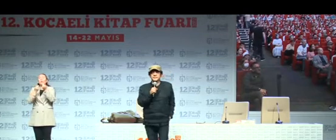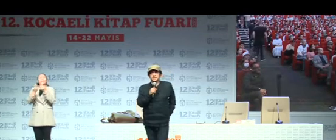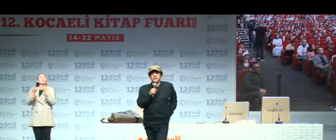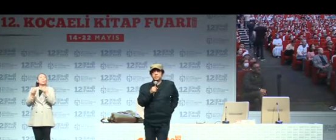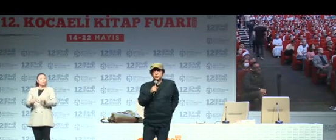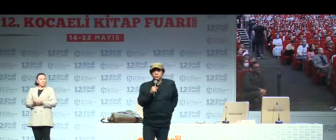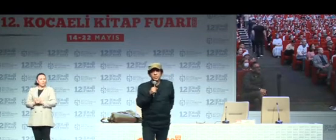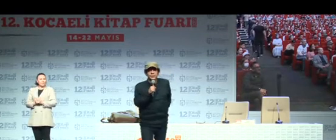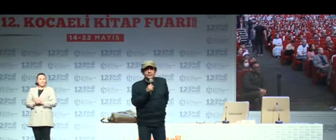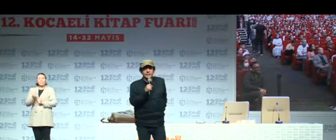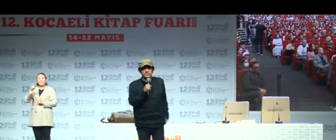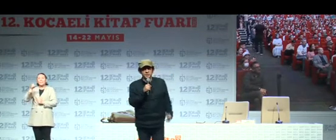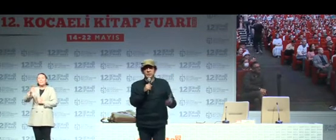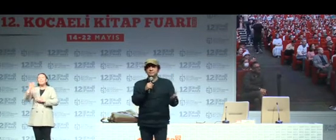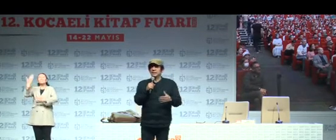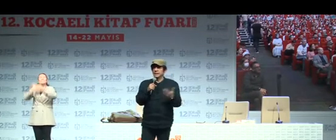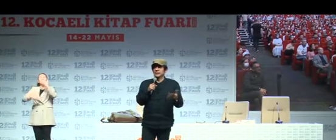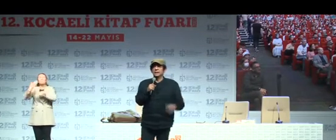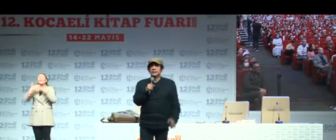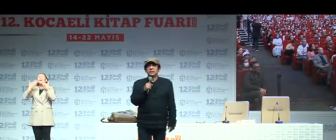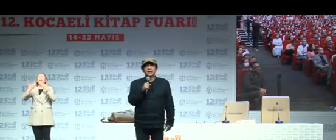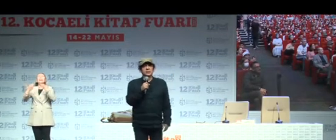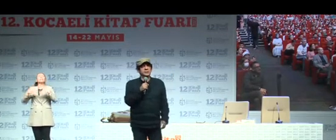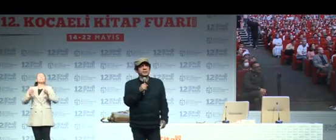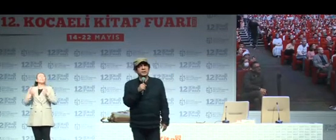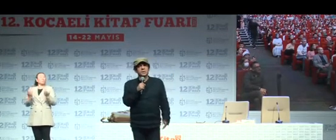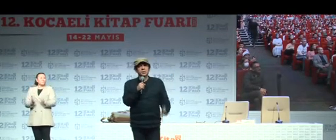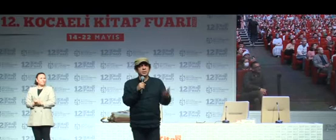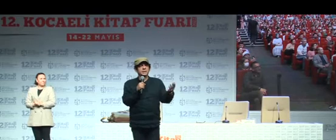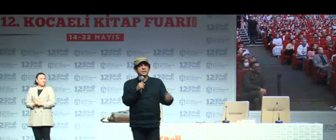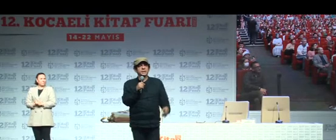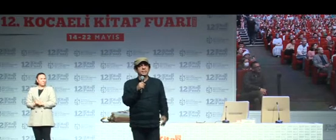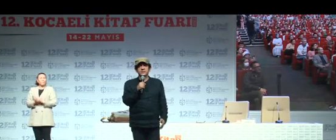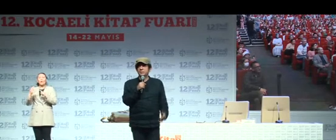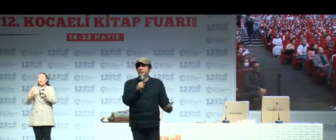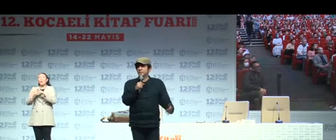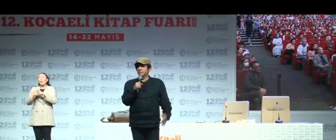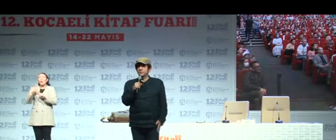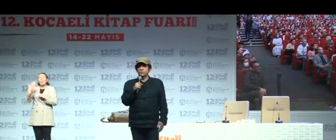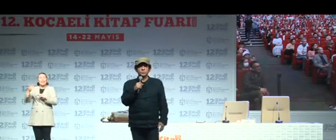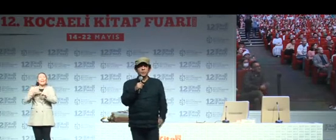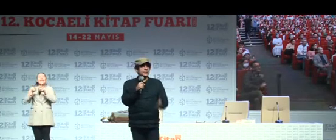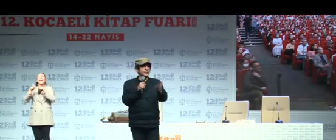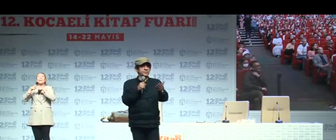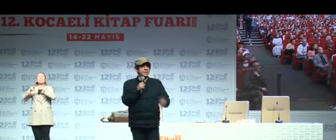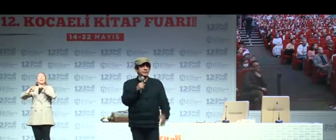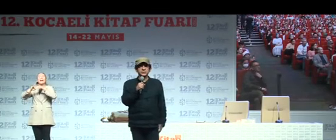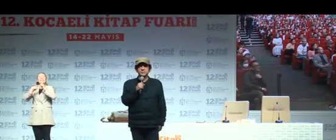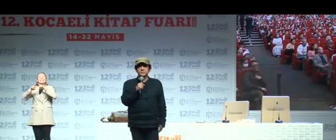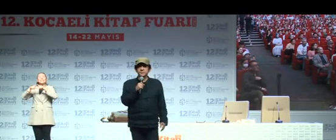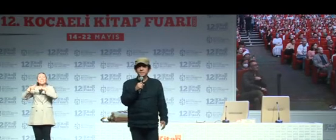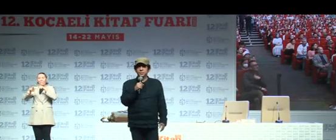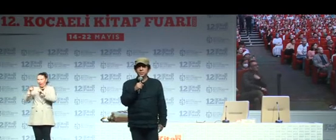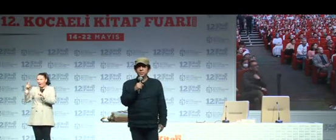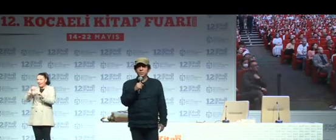ki. Ben size bir sunum yapmayacağım. Yani örneğin Emrah Safa gibi bir sunum yok. Emrah Safa'ya